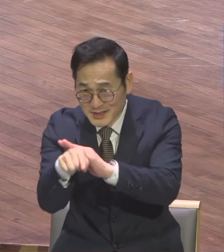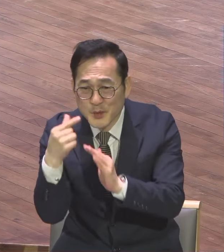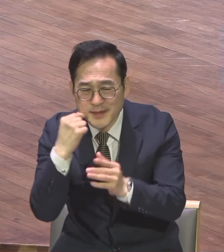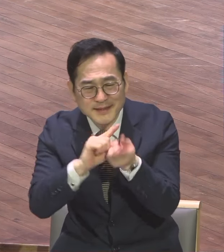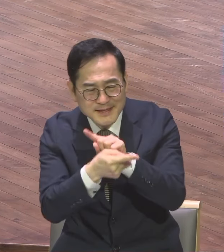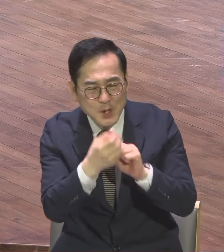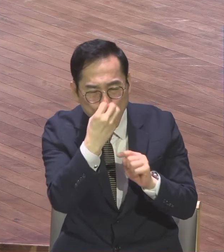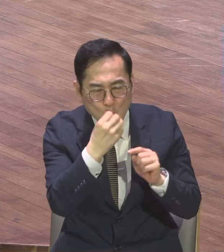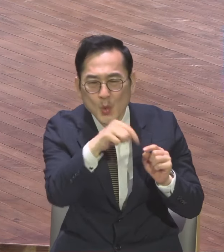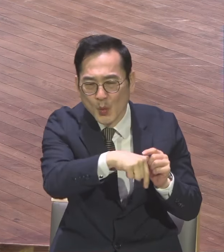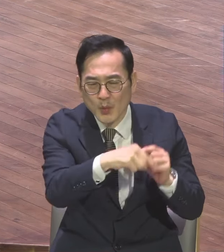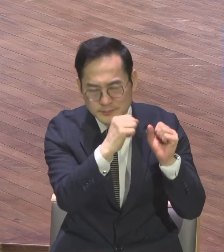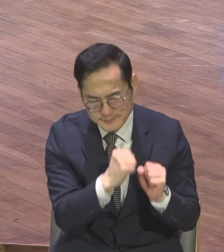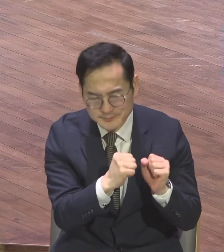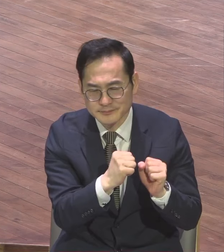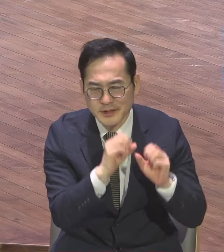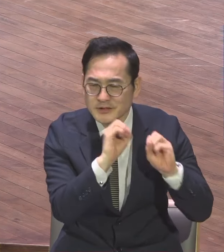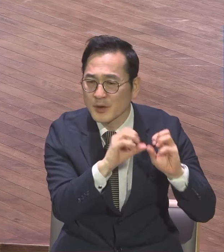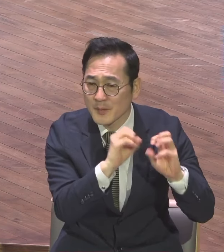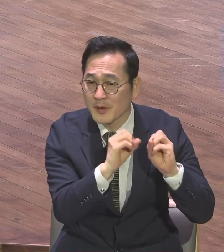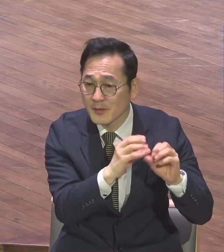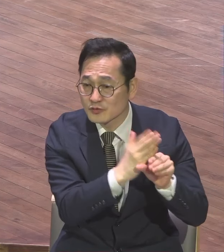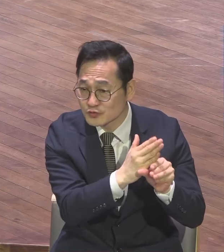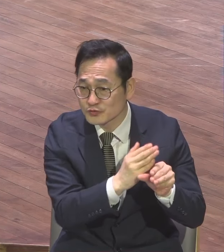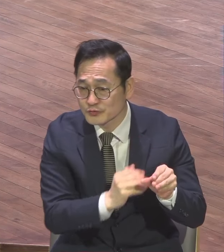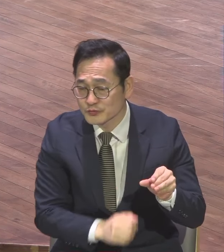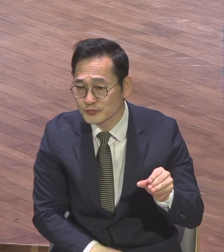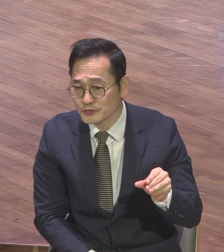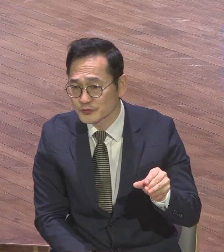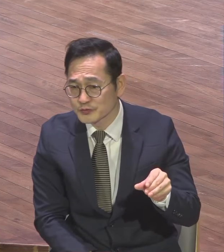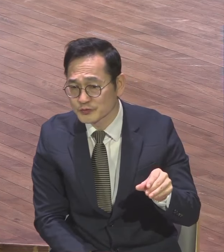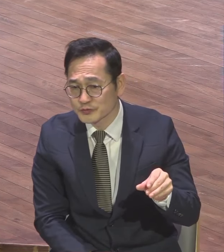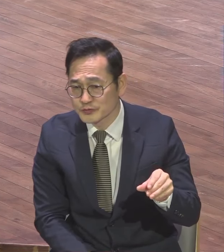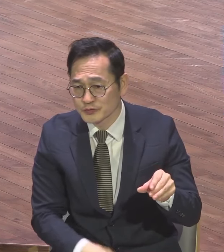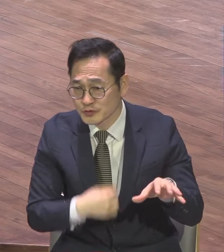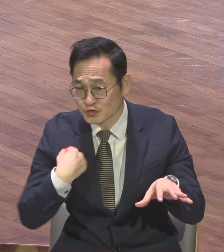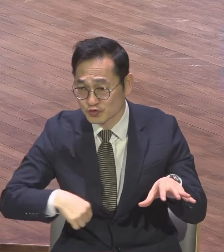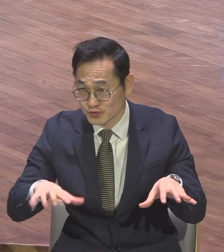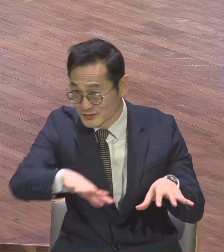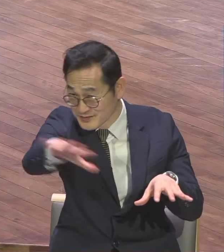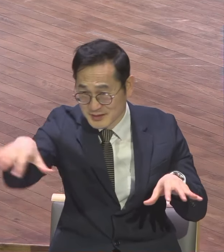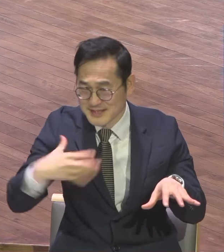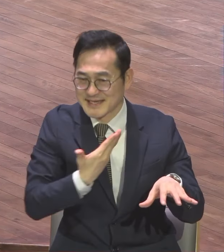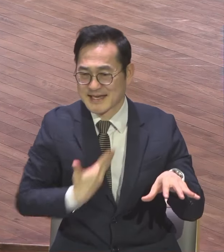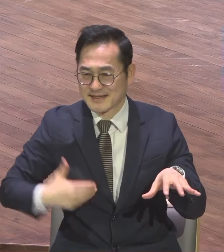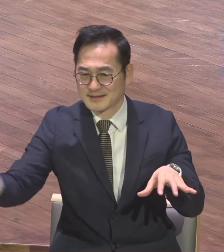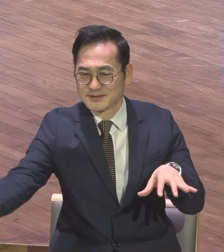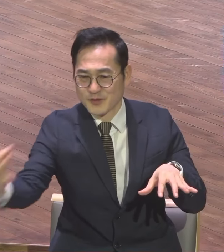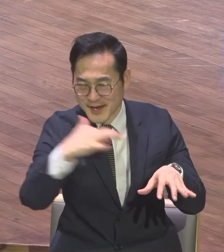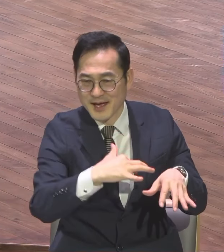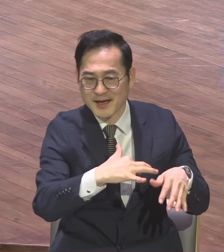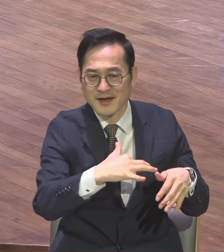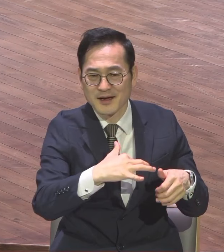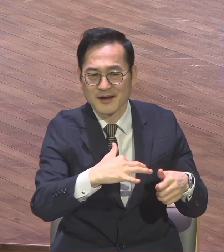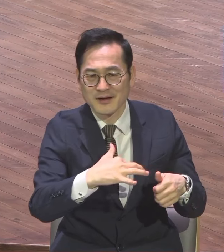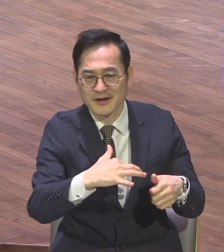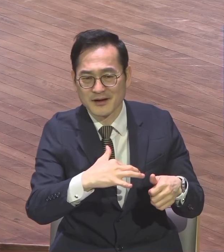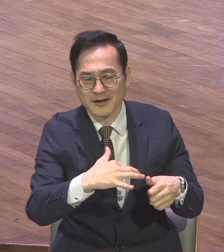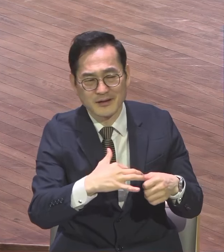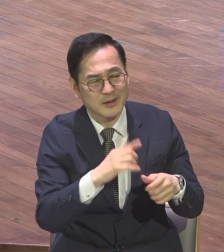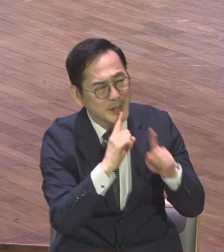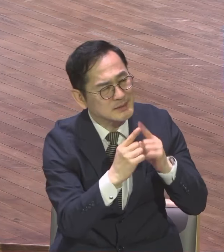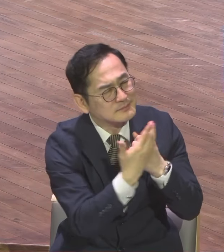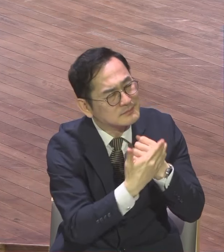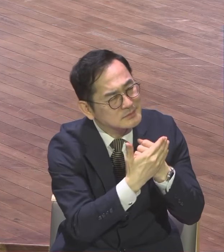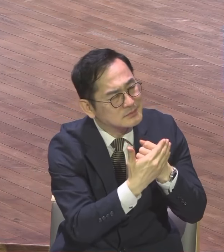홍콩에서 하면 그 중국에 있던 전국의 제자들이 왔어요. 와서 훈련을 받고